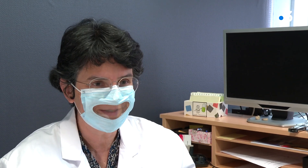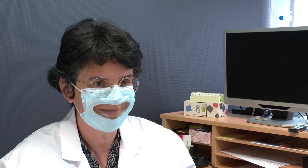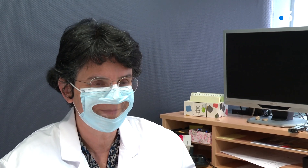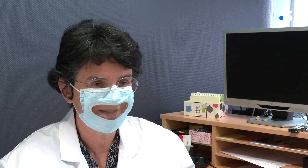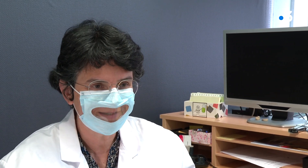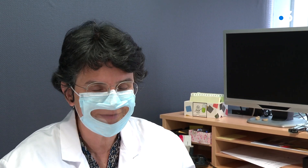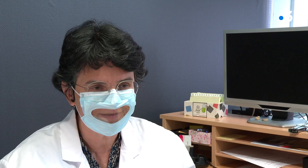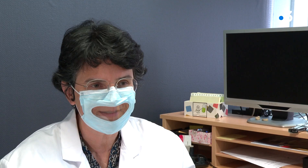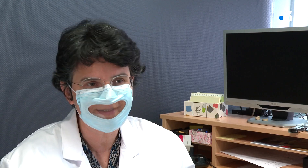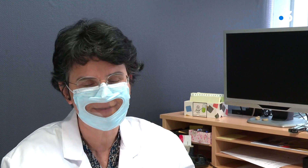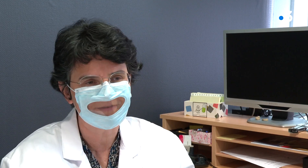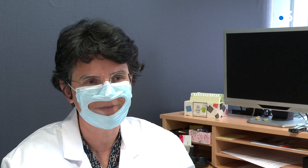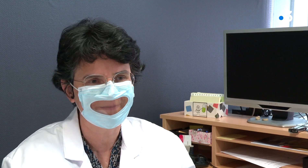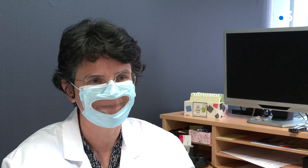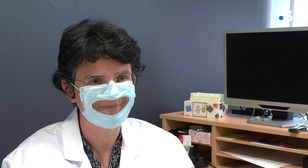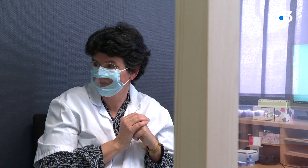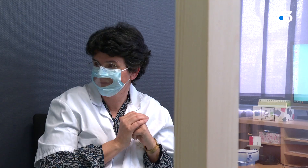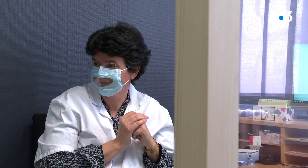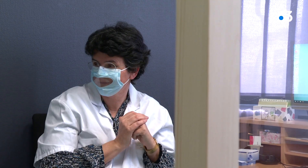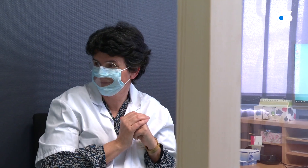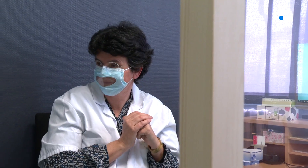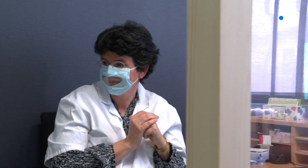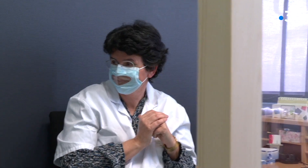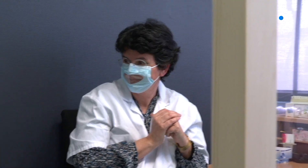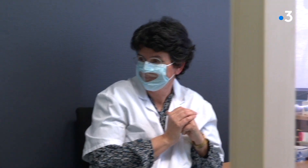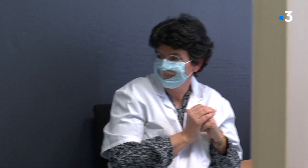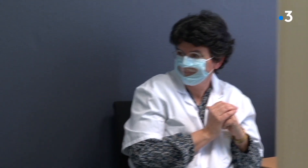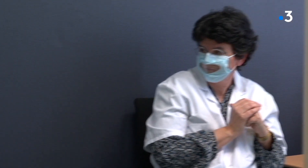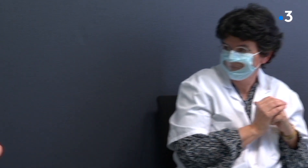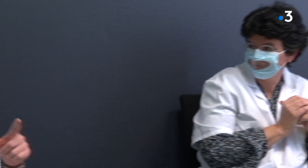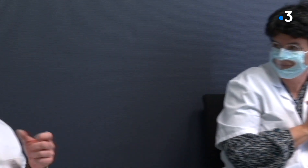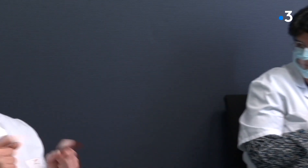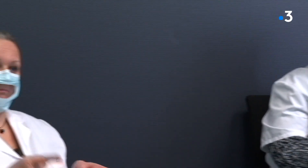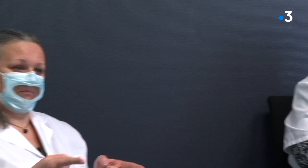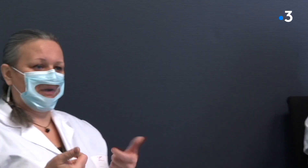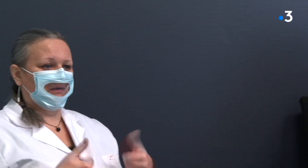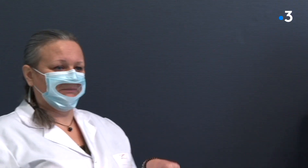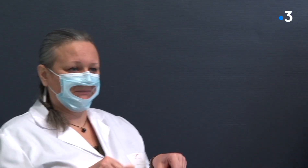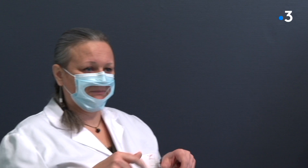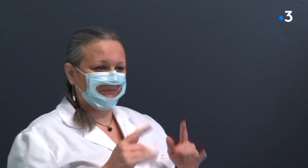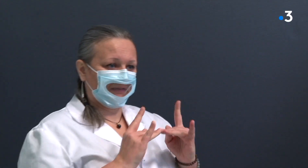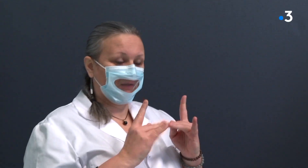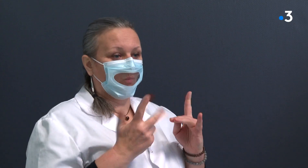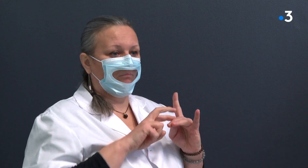n'était pas équivalente à celle des entendants. Aux côtés du psychiatre, Marianique Le Guen, elle-même